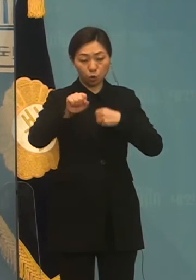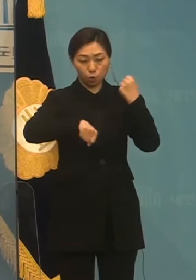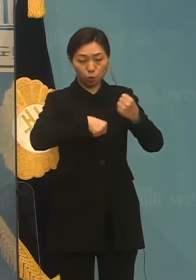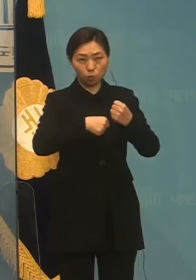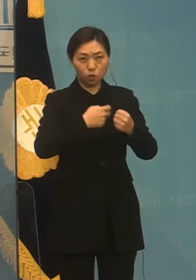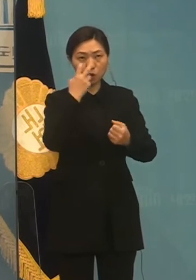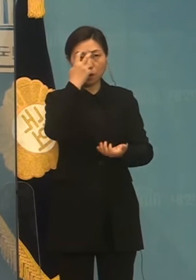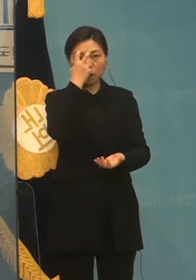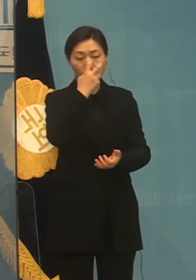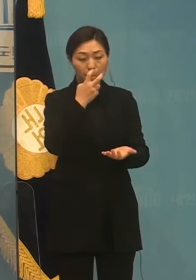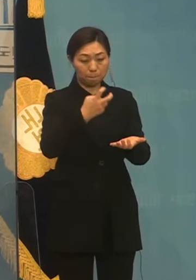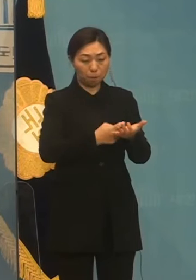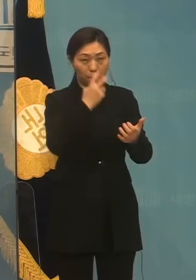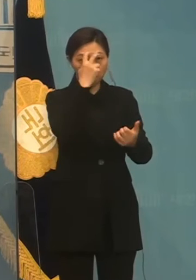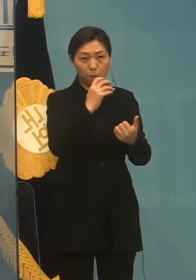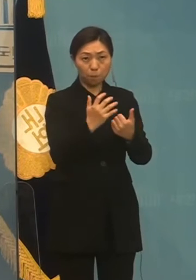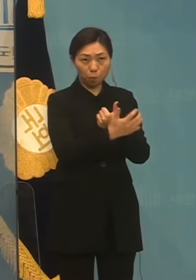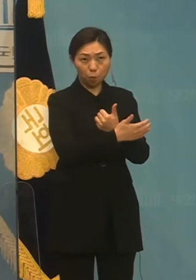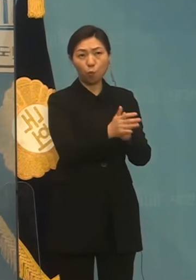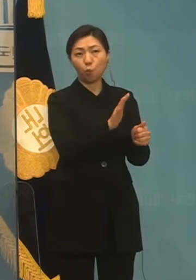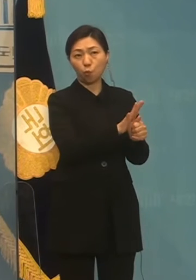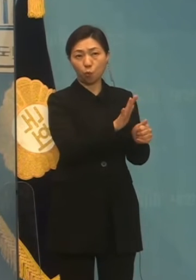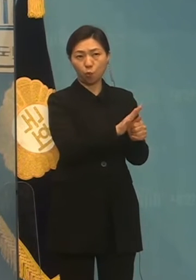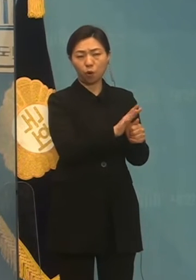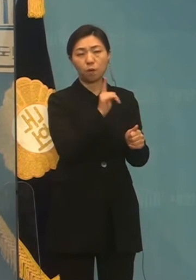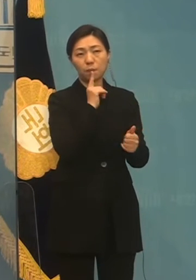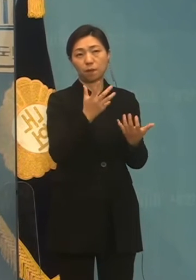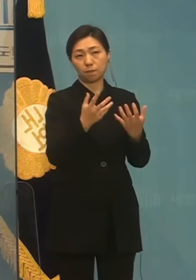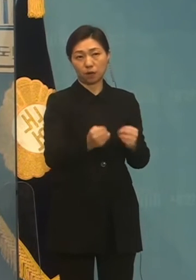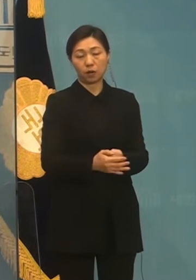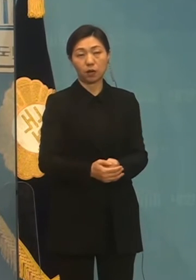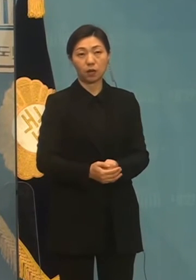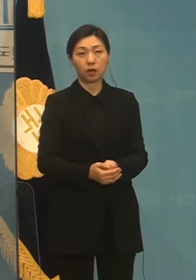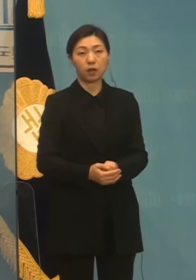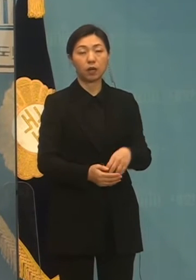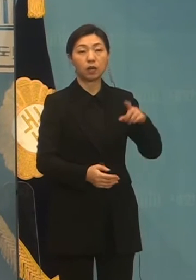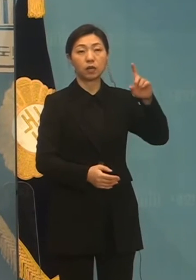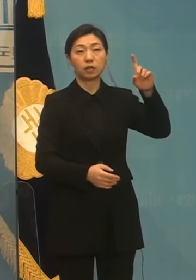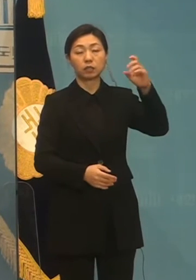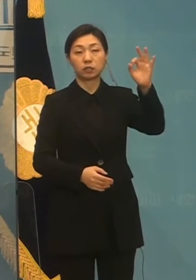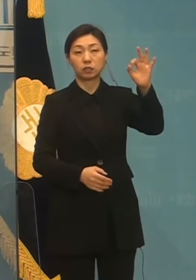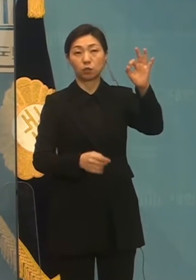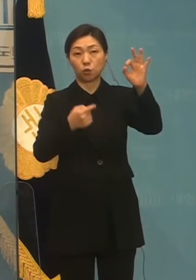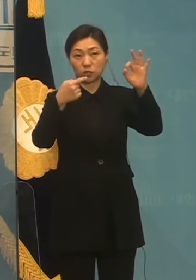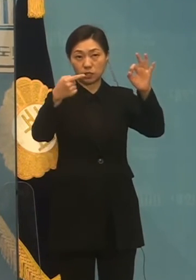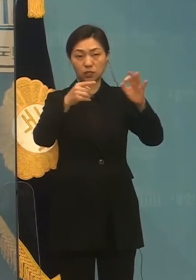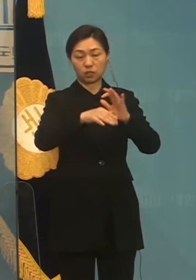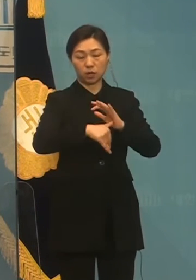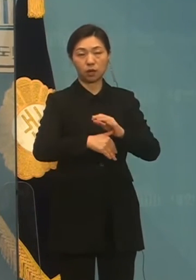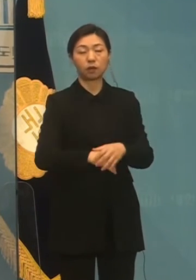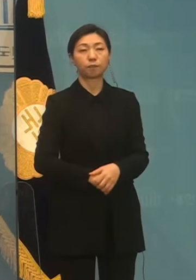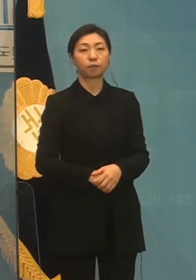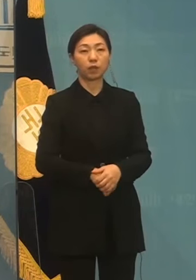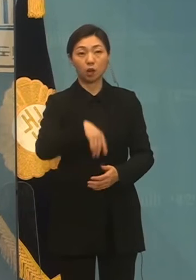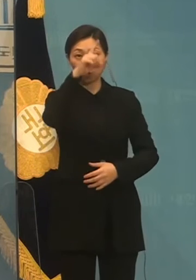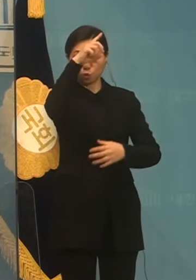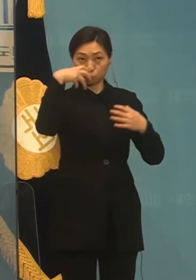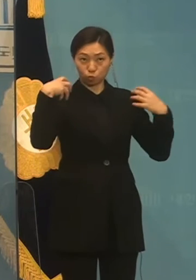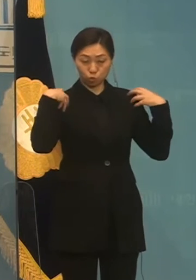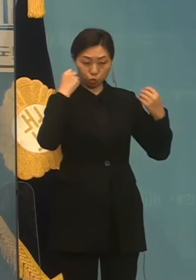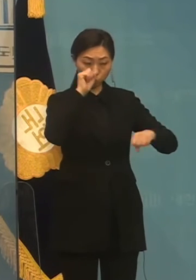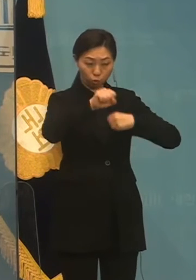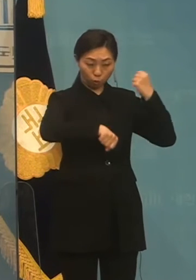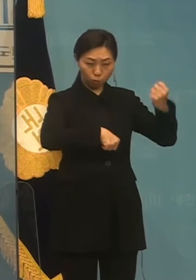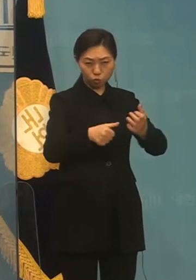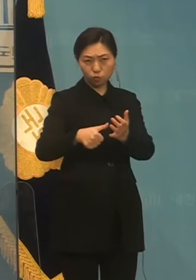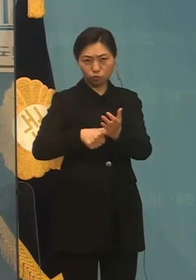한다는 주장이 제기되고 있습니다. 지난달 10월 1일에 정부도 동물을